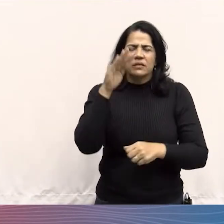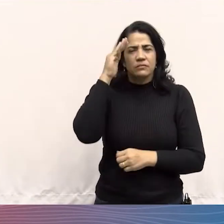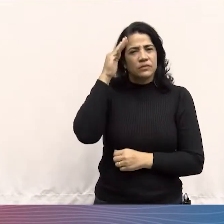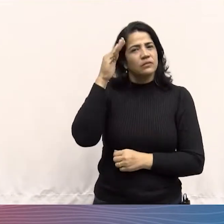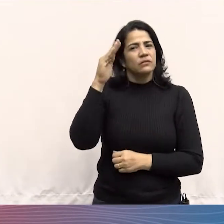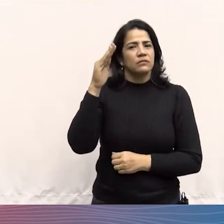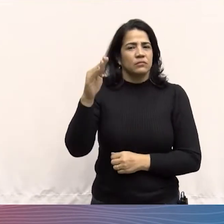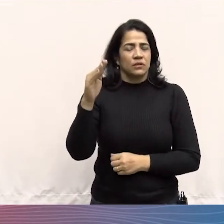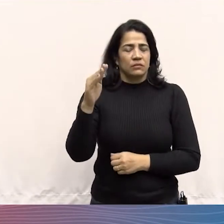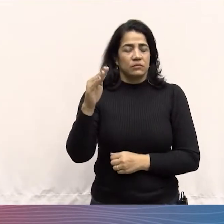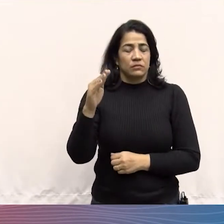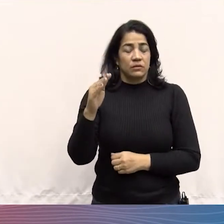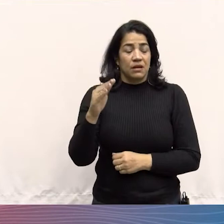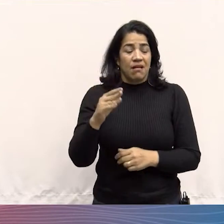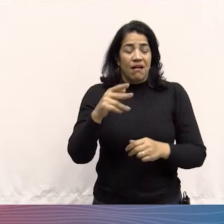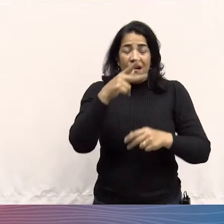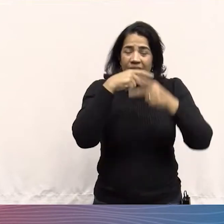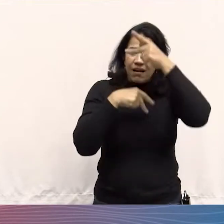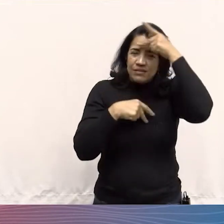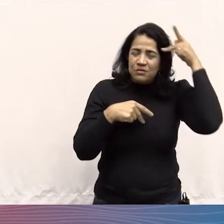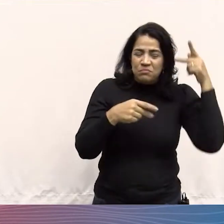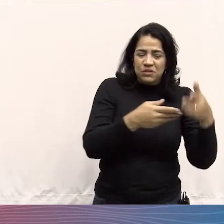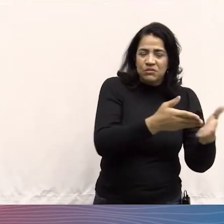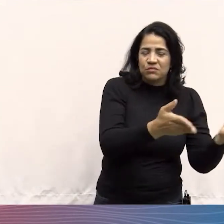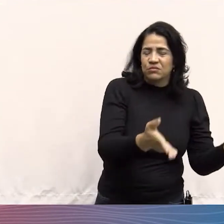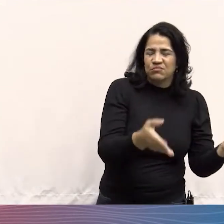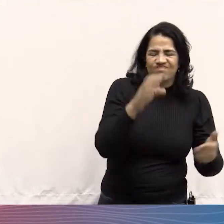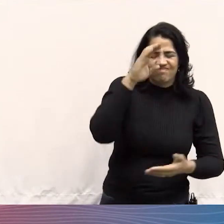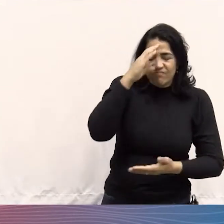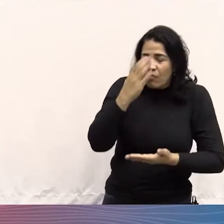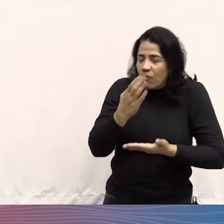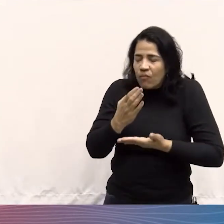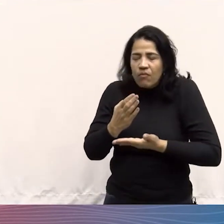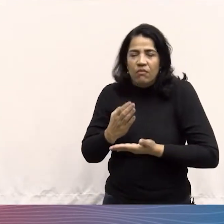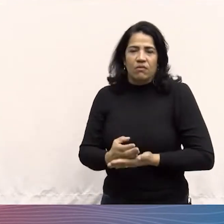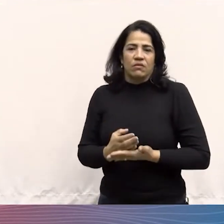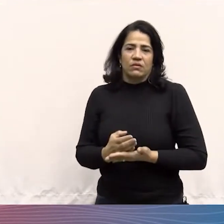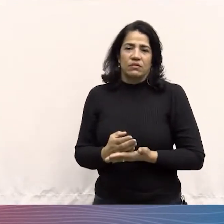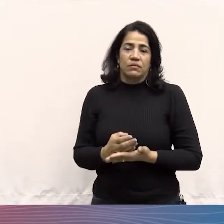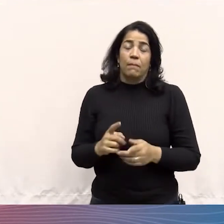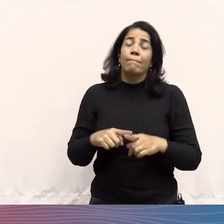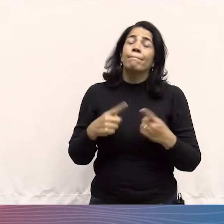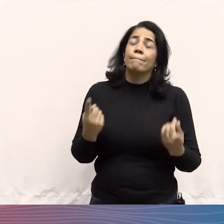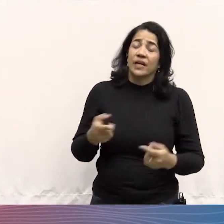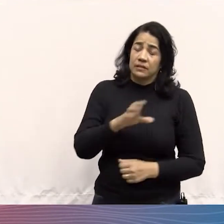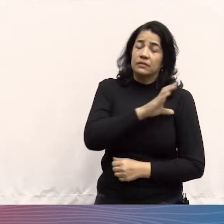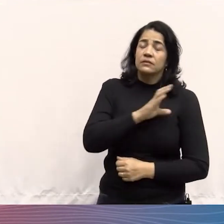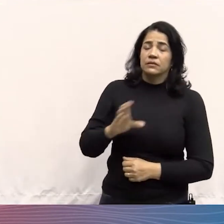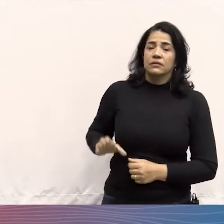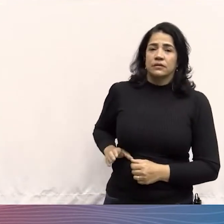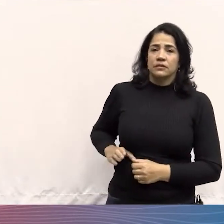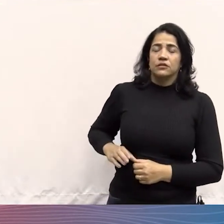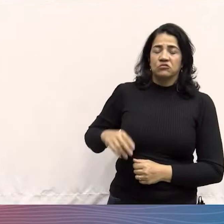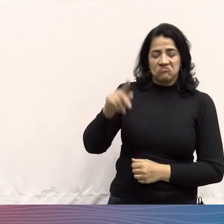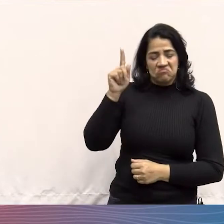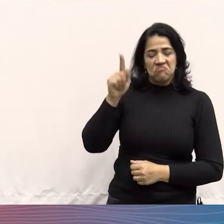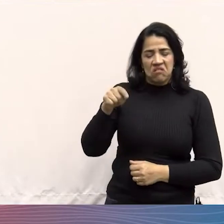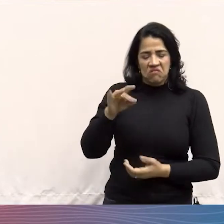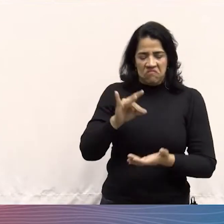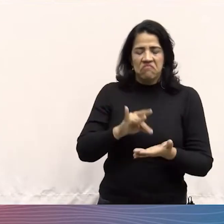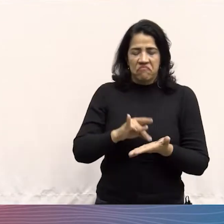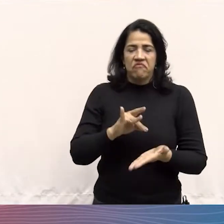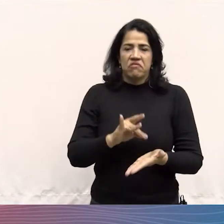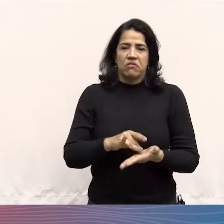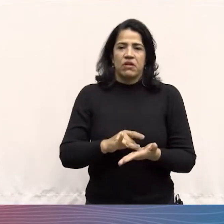Cristo de fato é. E é para a edificação da igreja, Cristo se pôs ele primeiro, como pedra